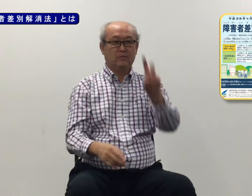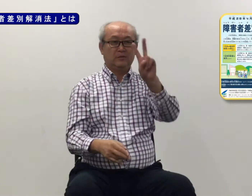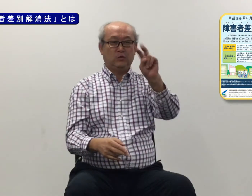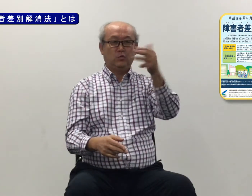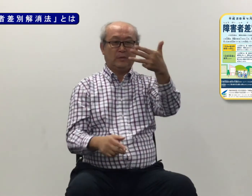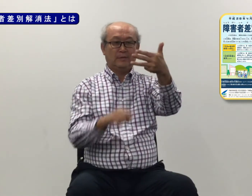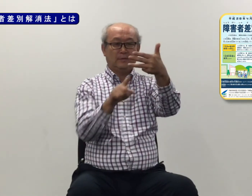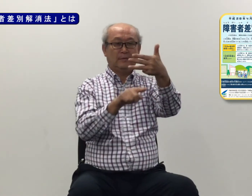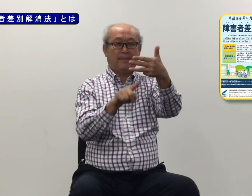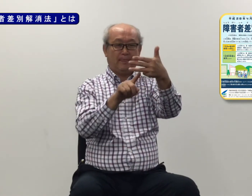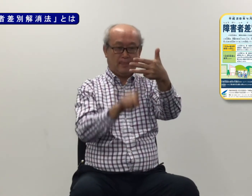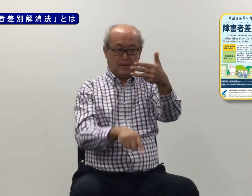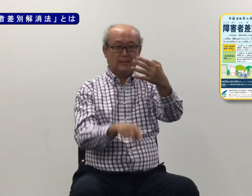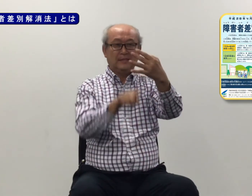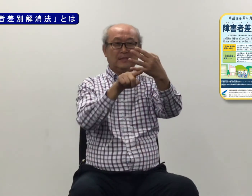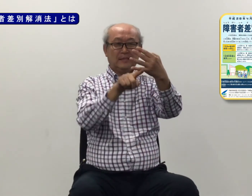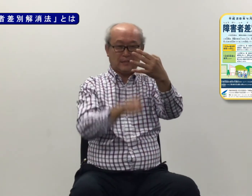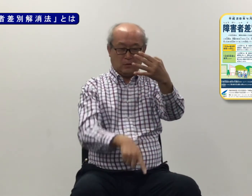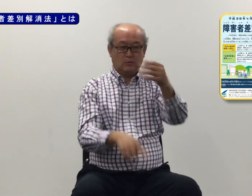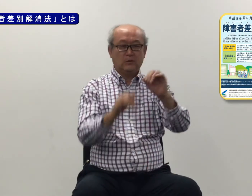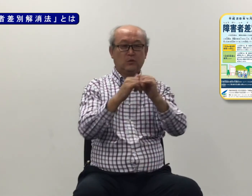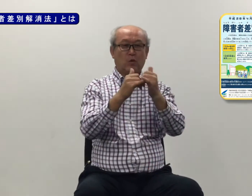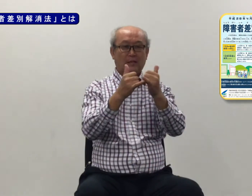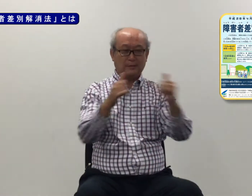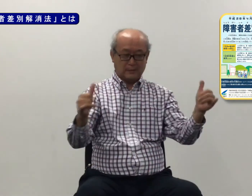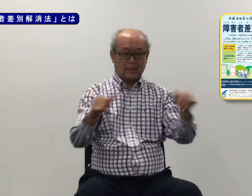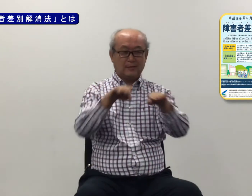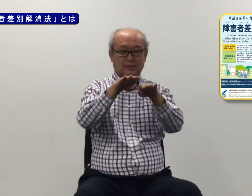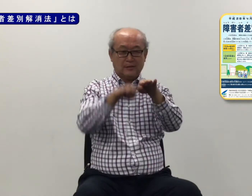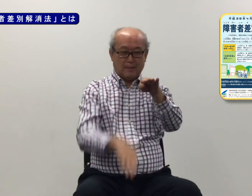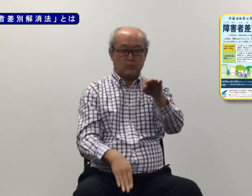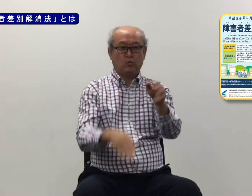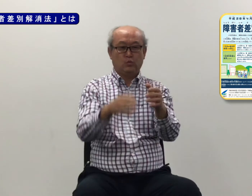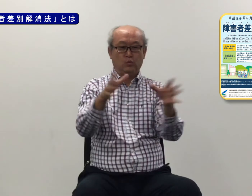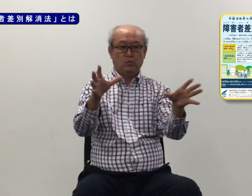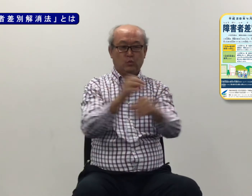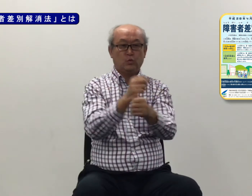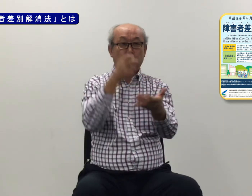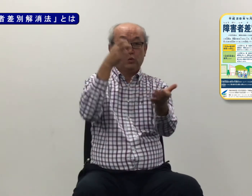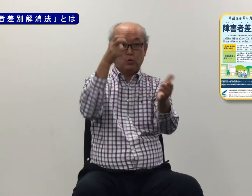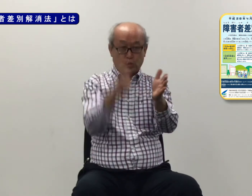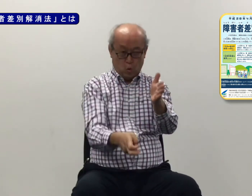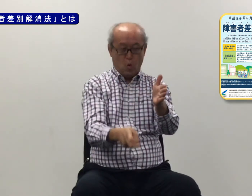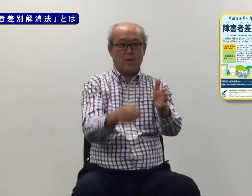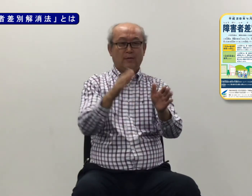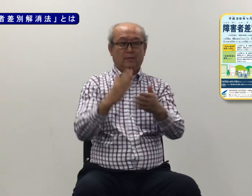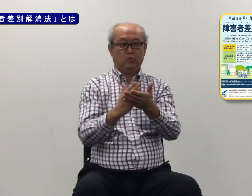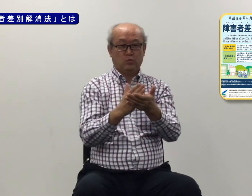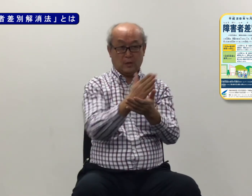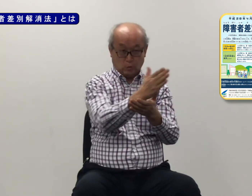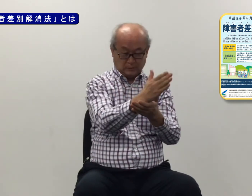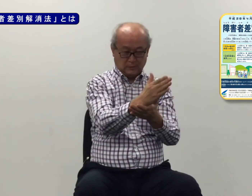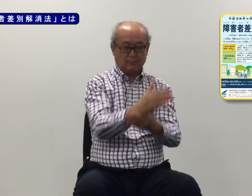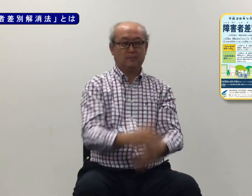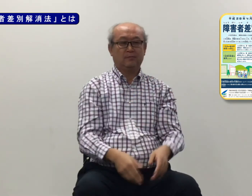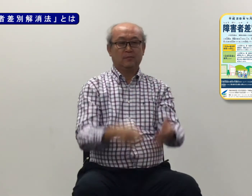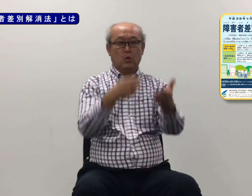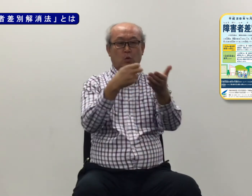平成28年4月に障害者差別解消法が施行されましたこの